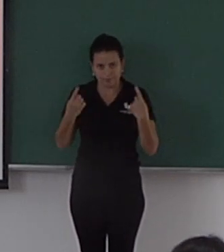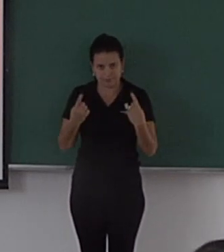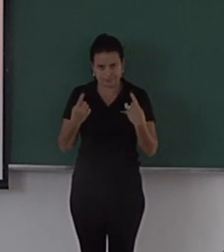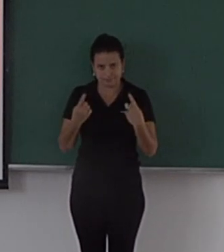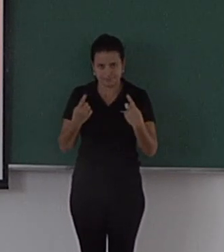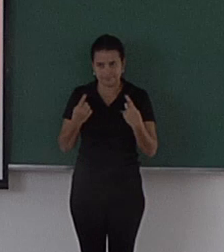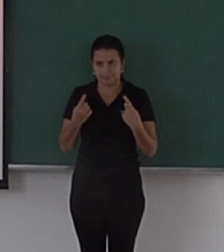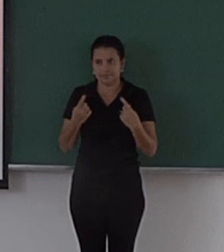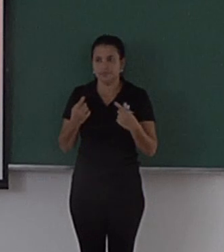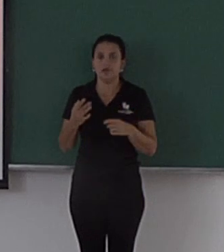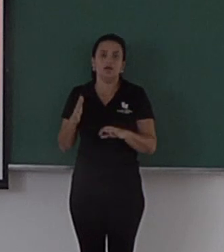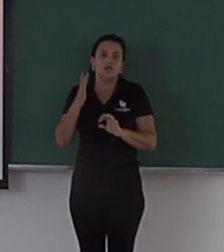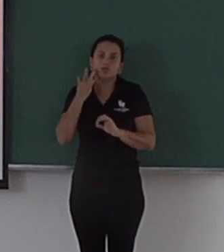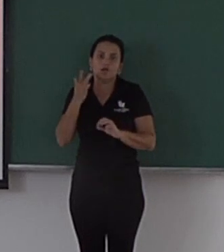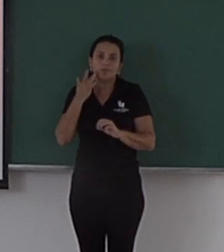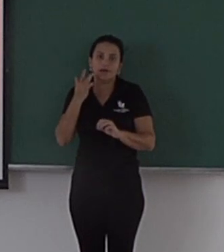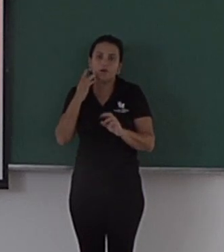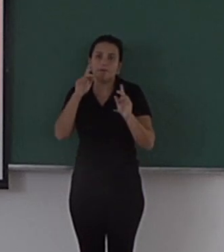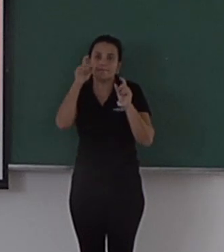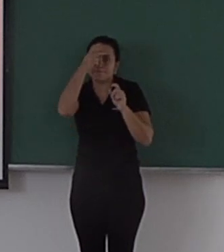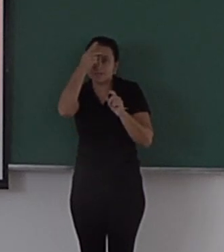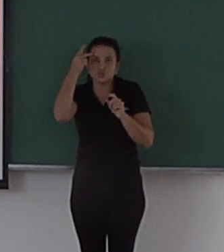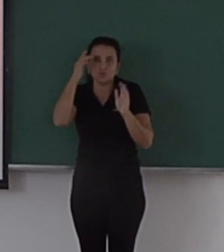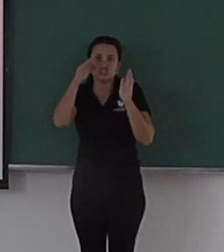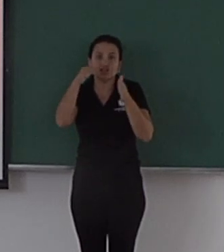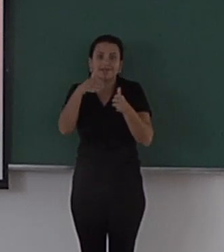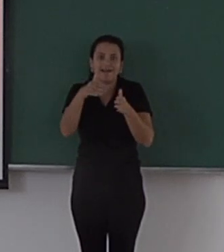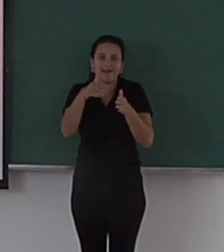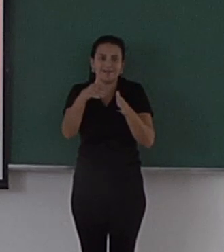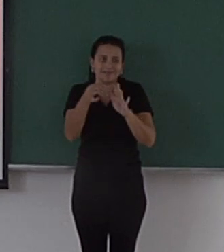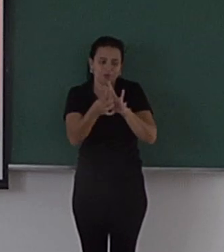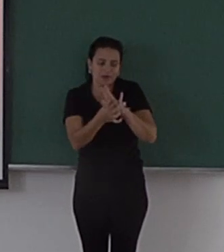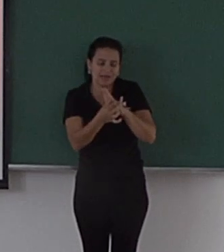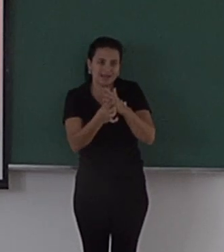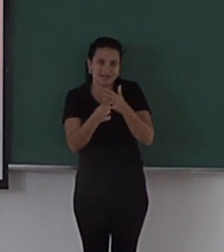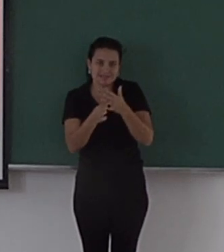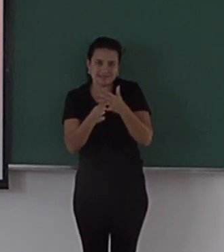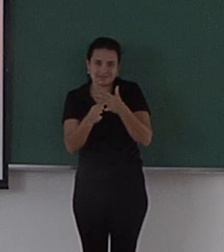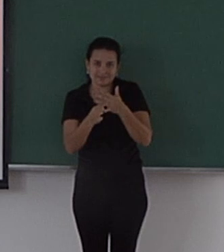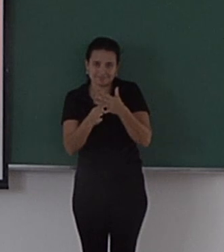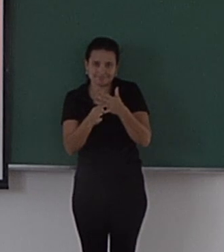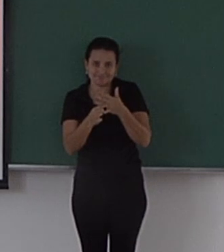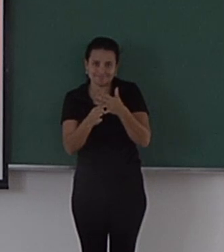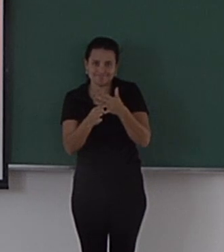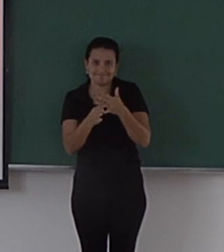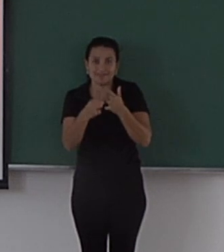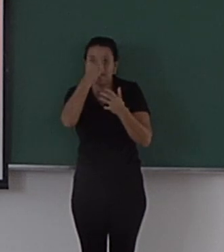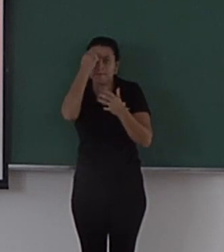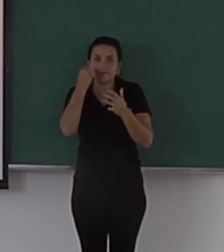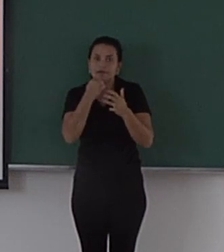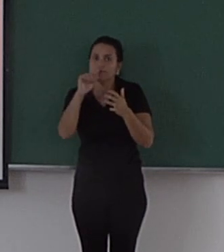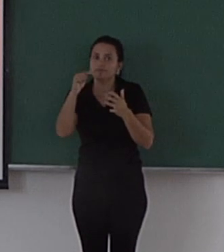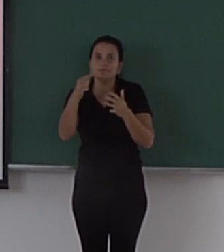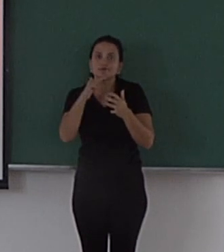muito comum o paciente chegar queimado com aliança, tá? Então, meia hora depois, você não consegue mais tirar aquela aliança.